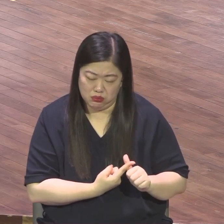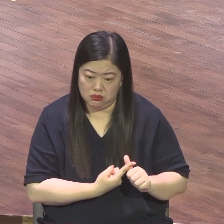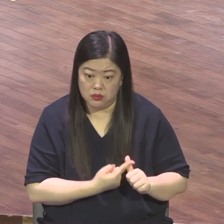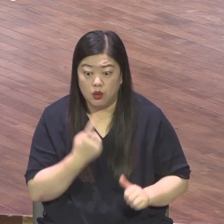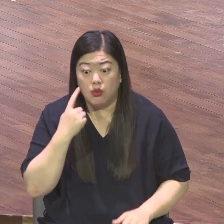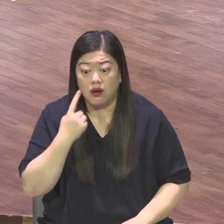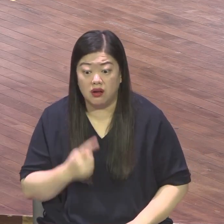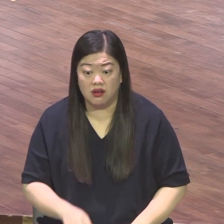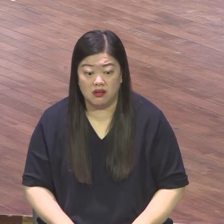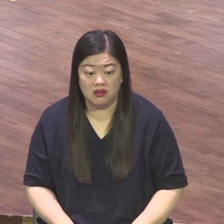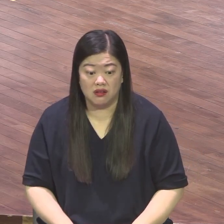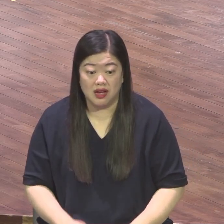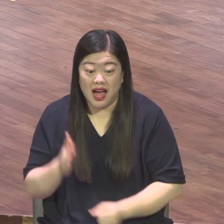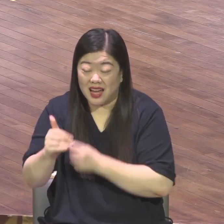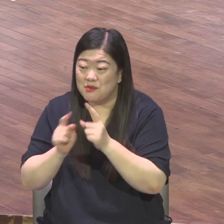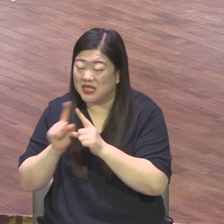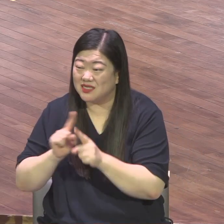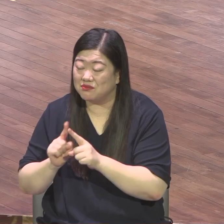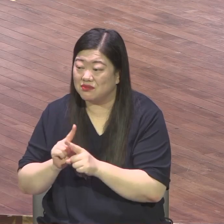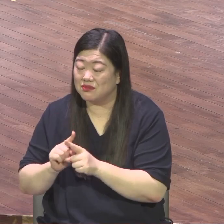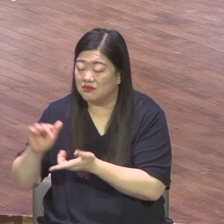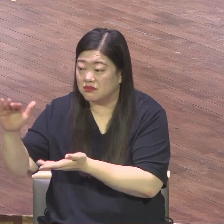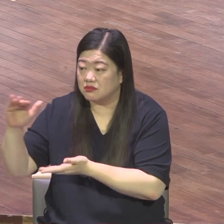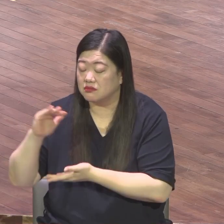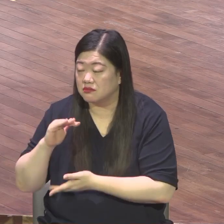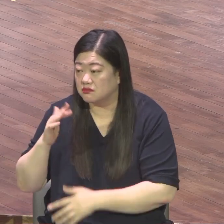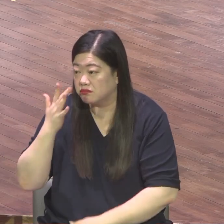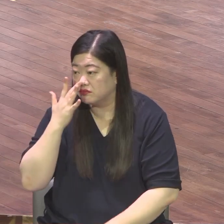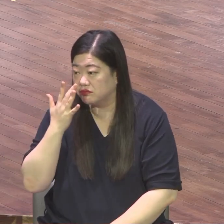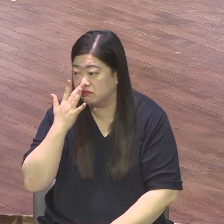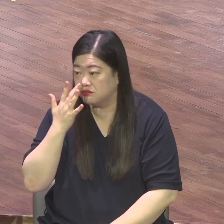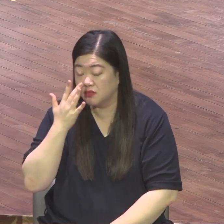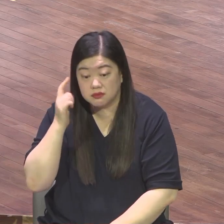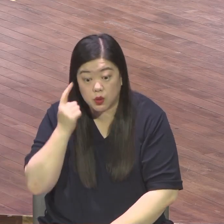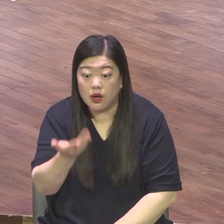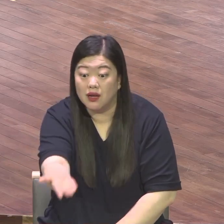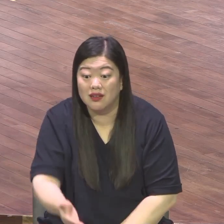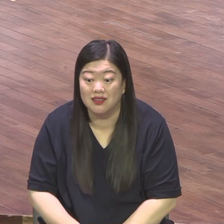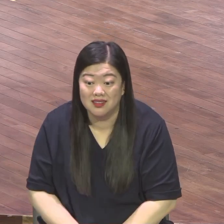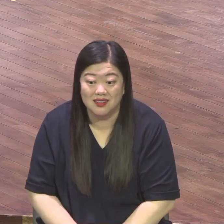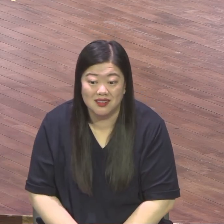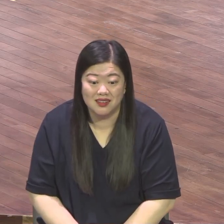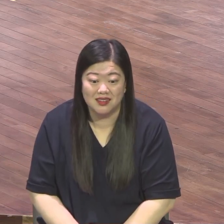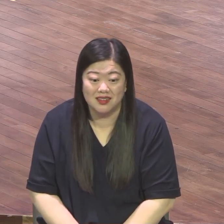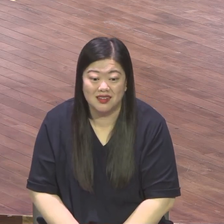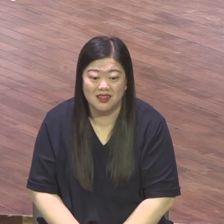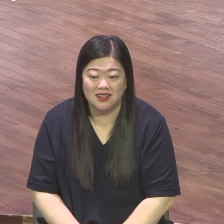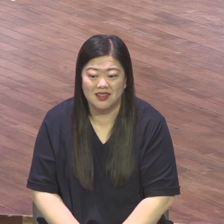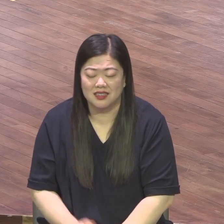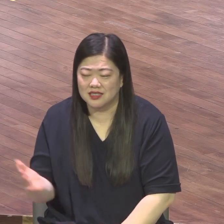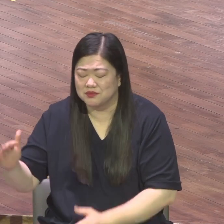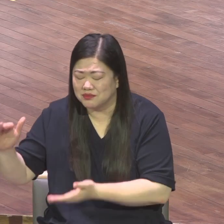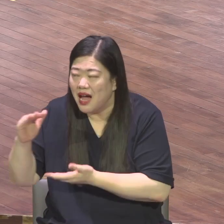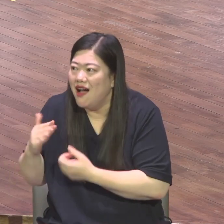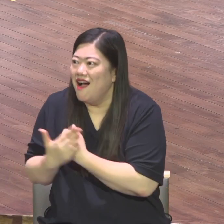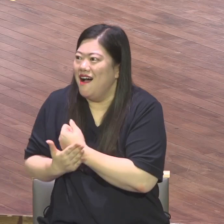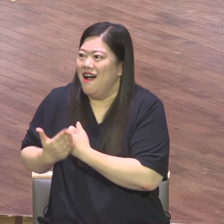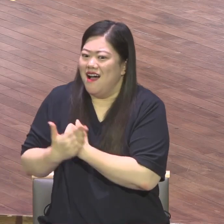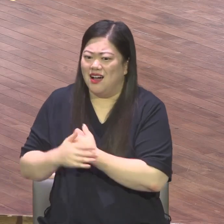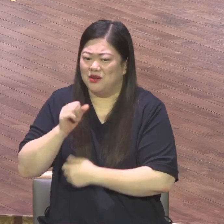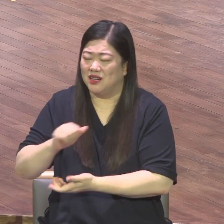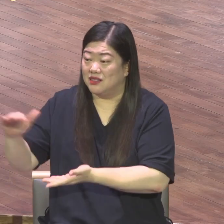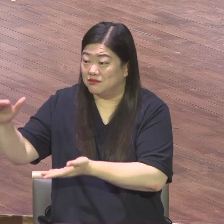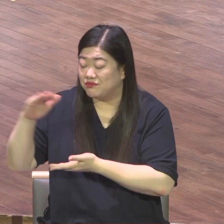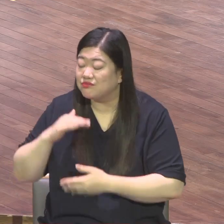바랍니다. 하나님의 말씀 너를 자유케 하셨다. 그리스도께서 우리를 자유롭게